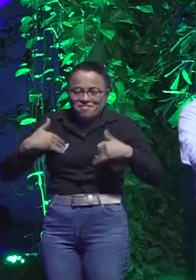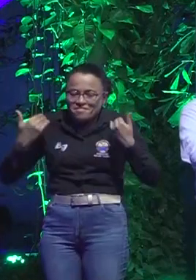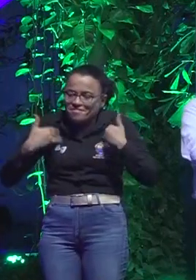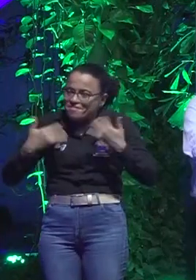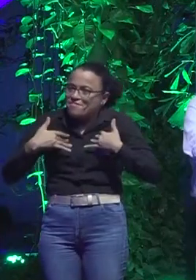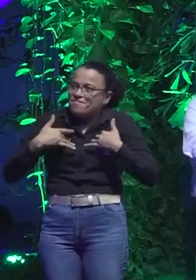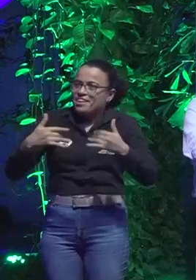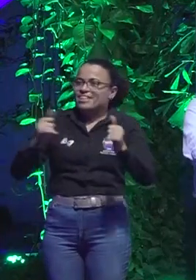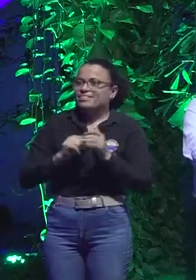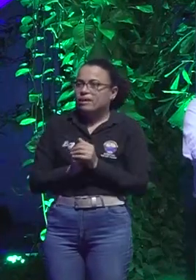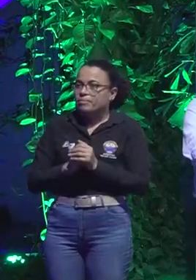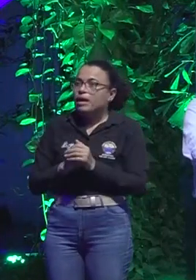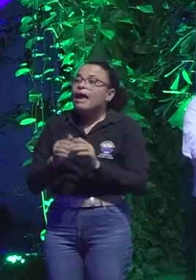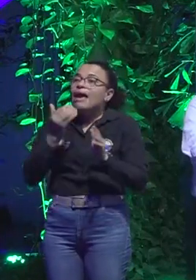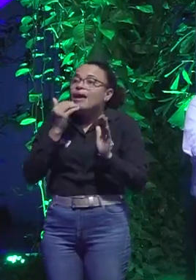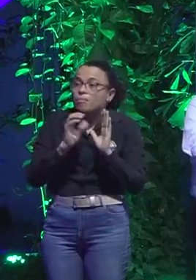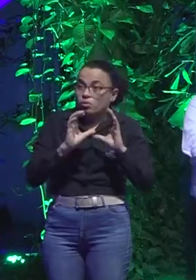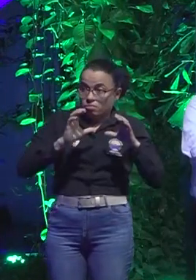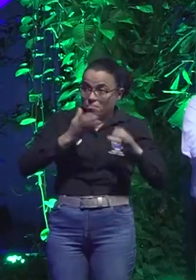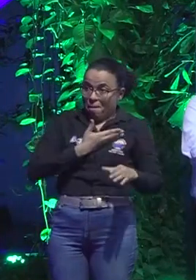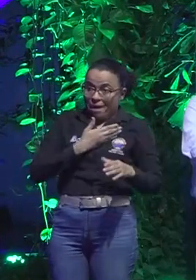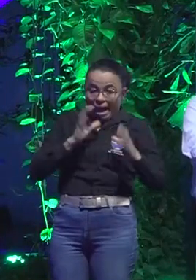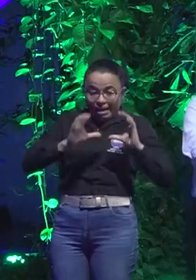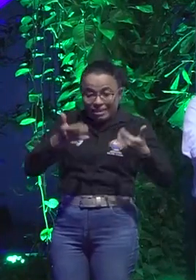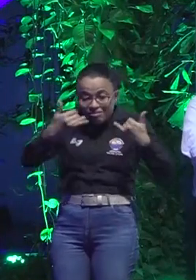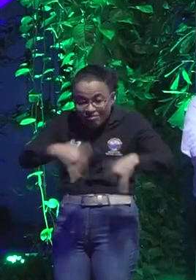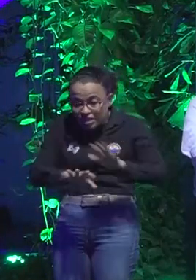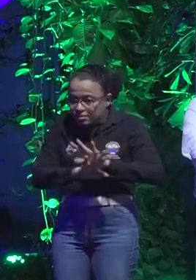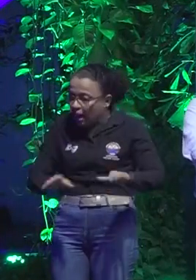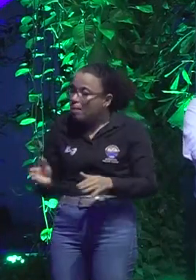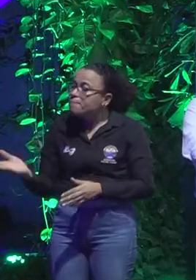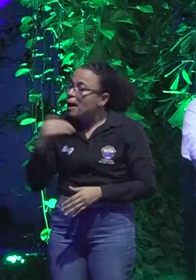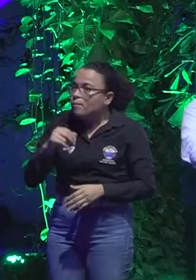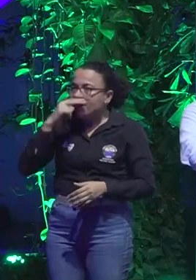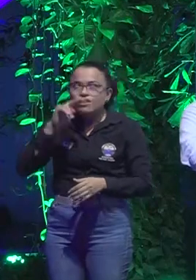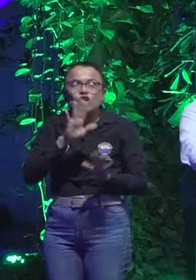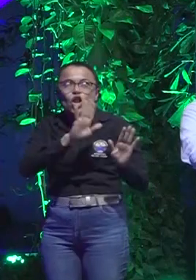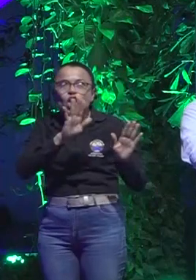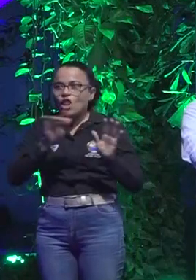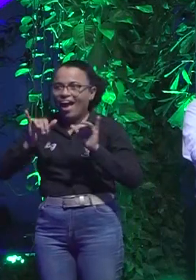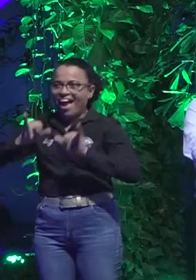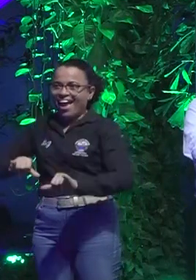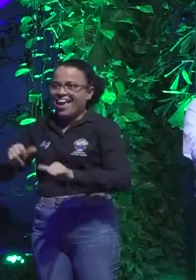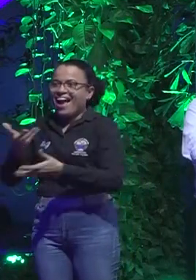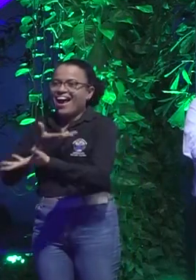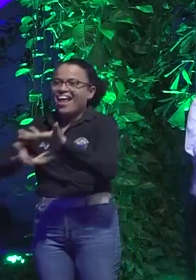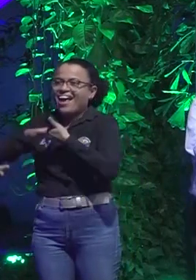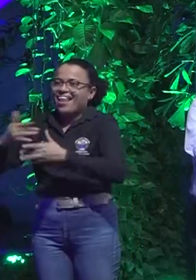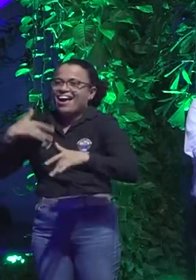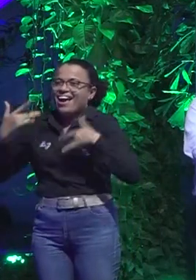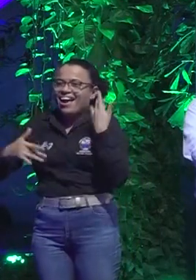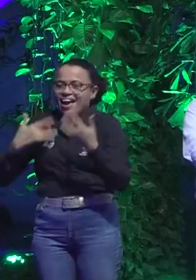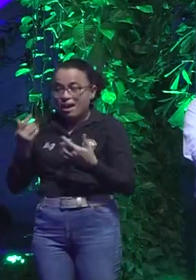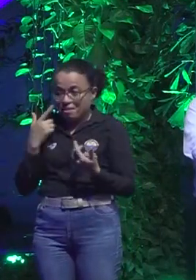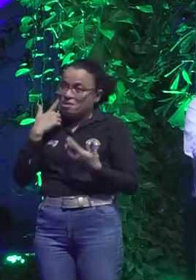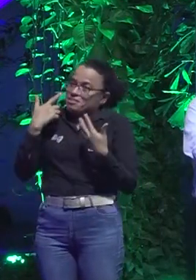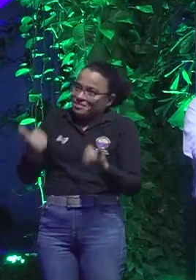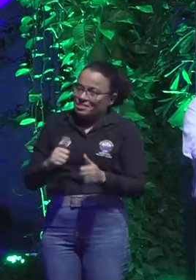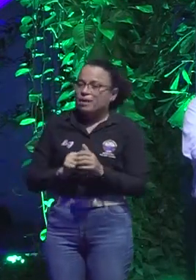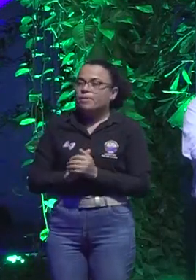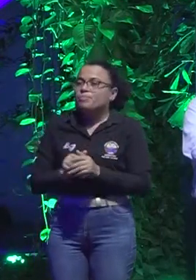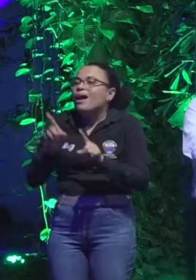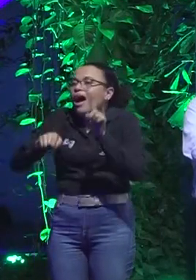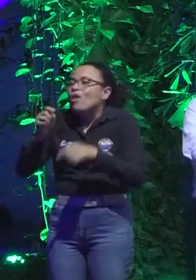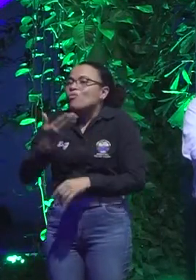y el niño no quiere irse. Y ver a niños en el rincón de la ciencia, de la literatura, y ver a madres de estrato 1 o 0 que no tienen que